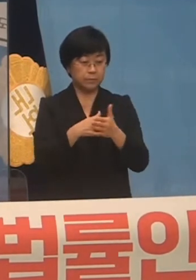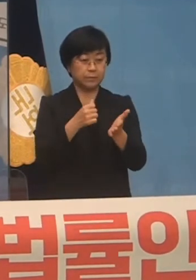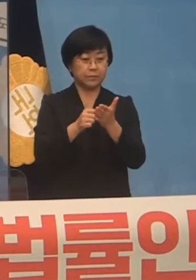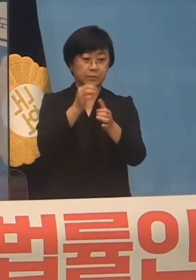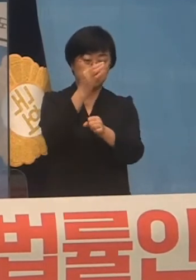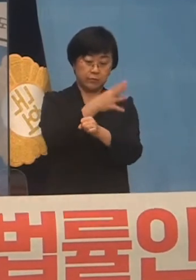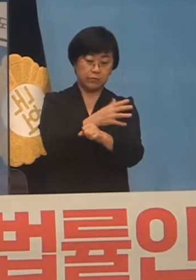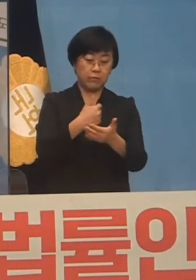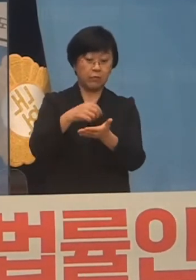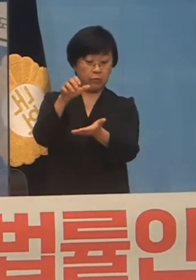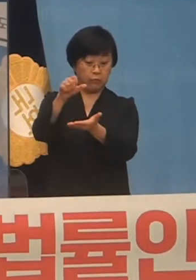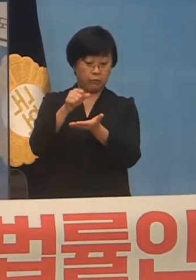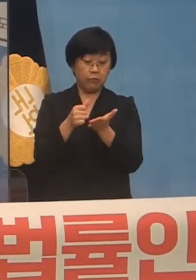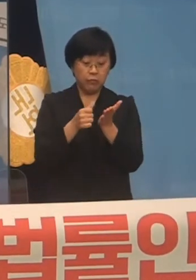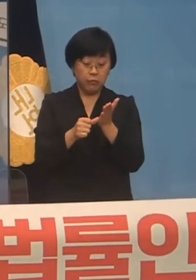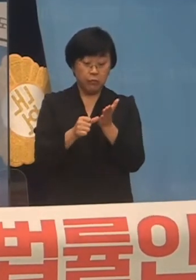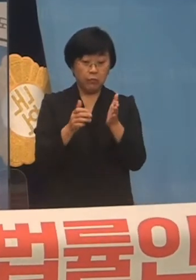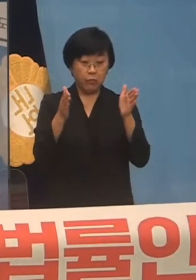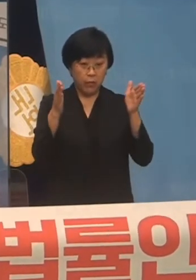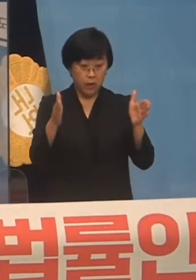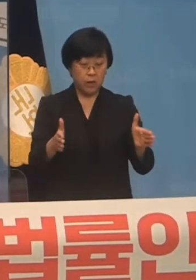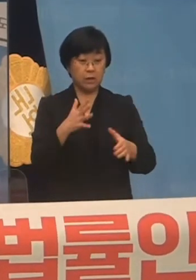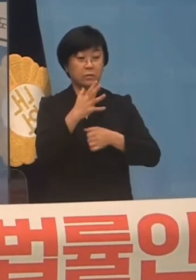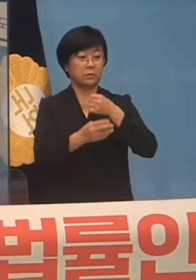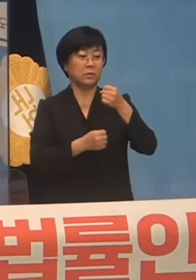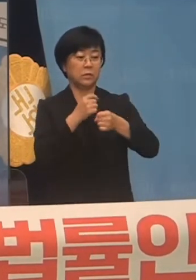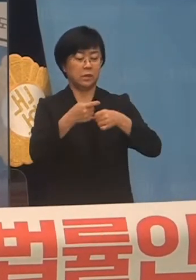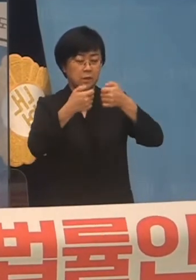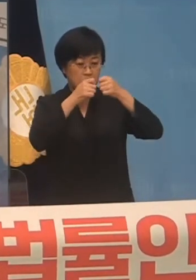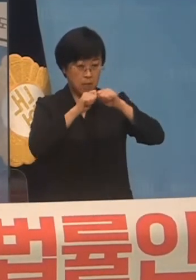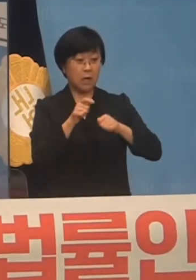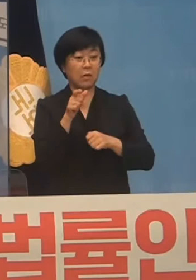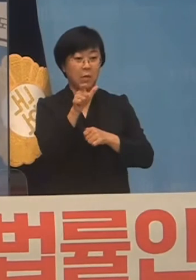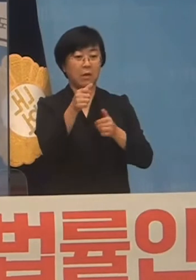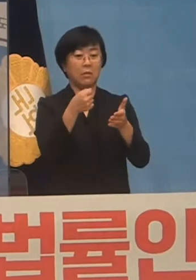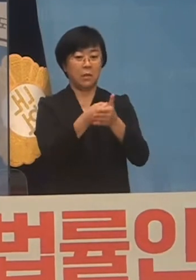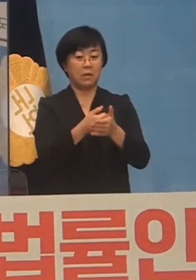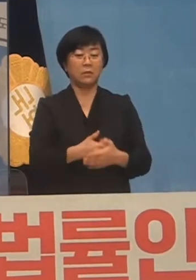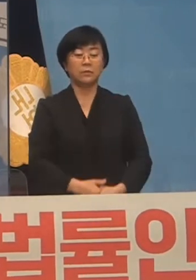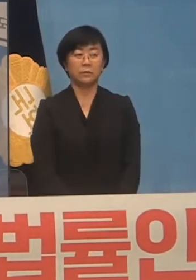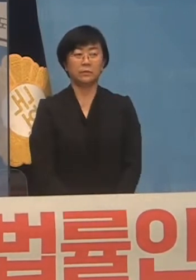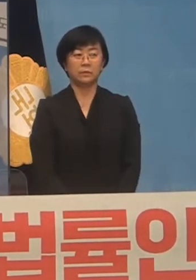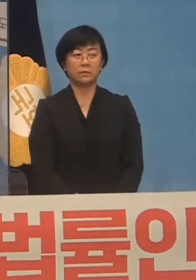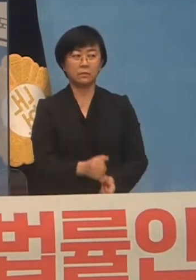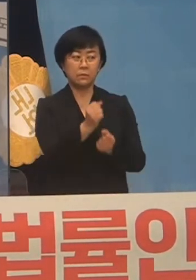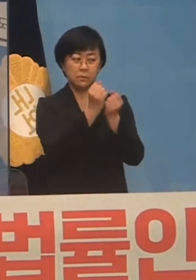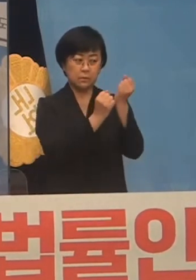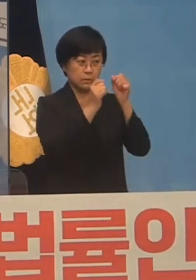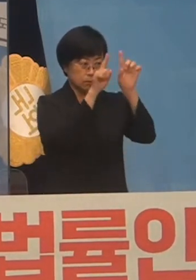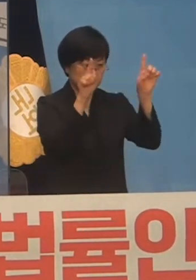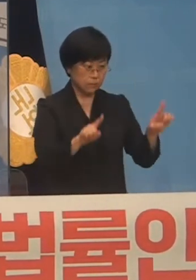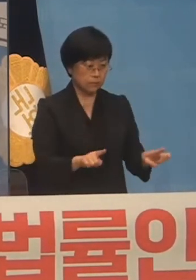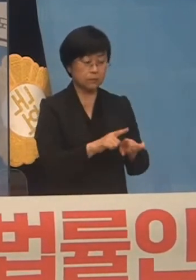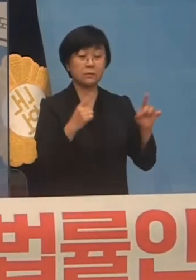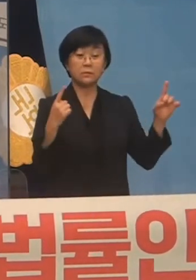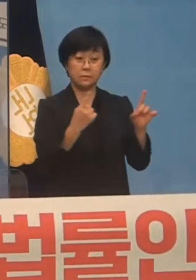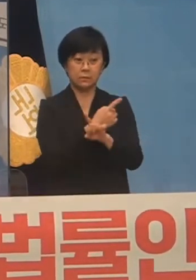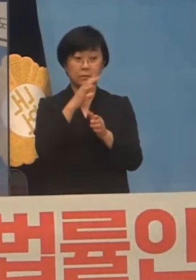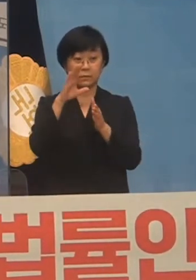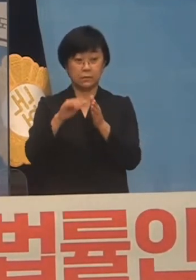방법, 수리 장비의 조작 방법 등을 세세하게 규정하게 했으며 설명서 내용이 바뀌었을